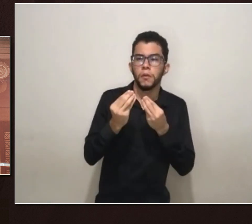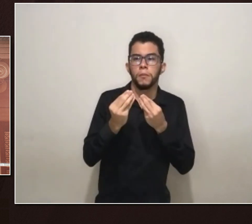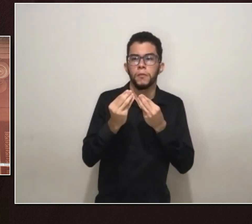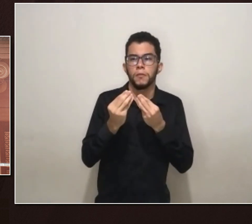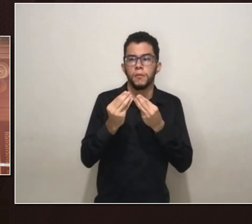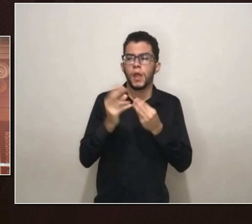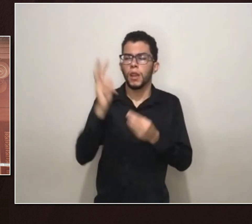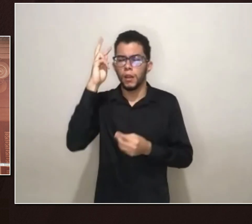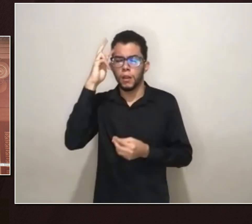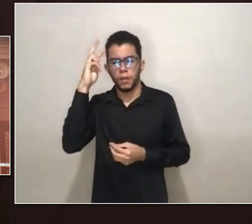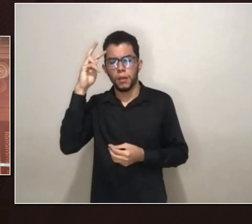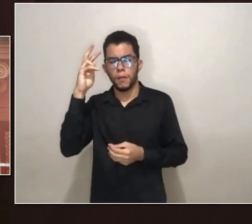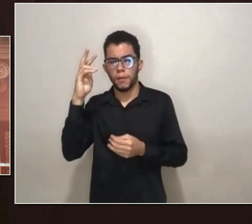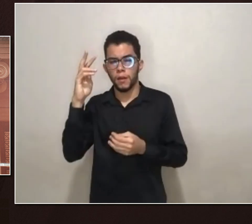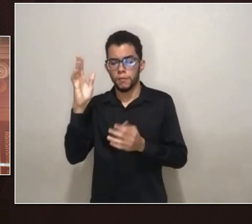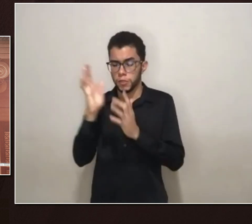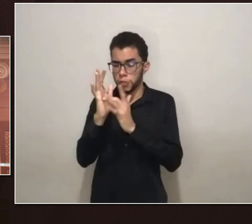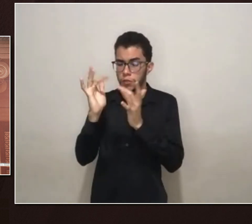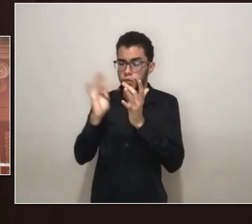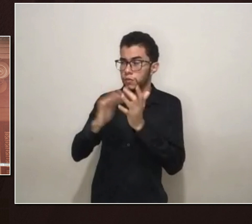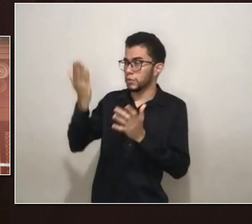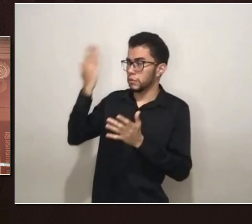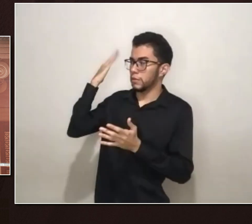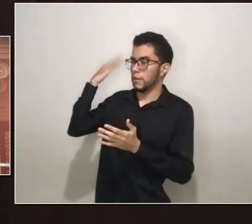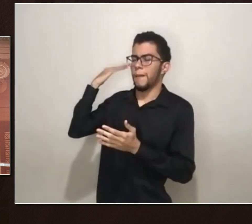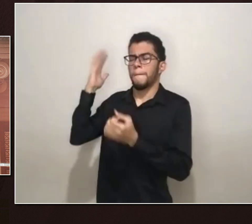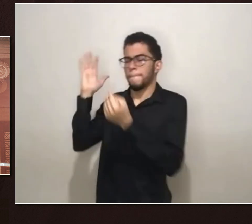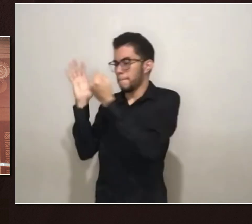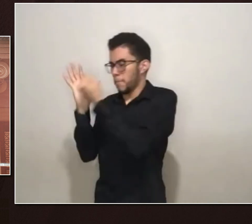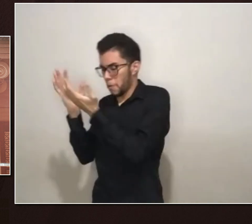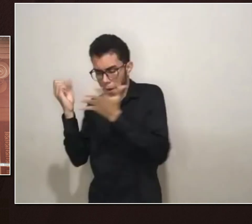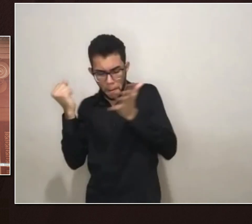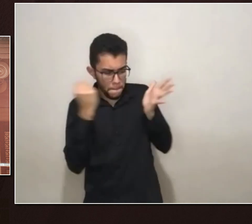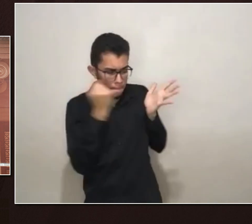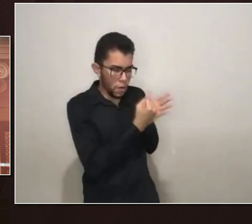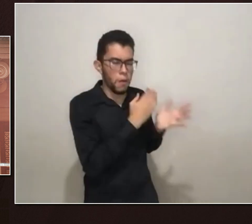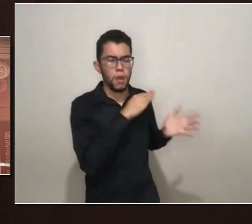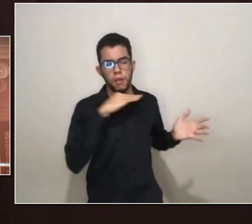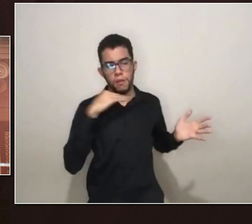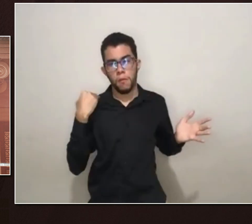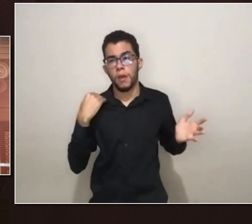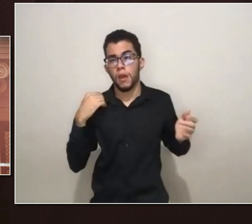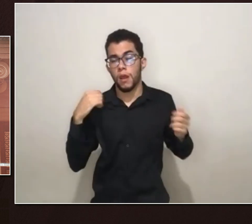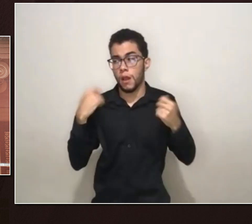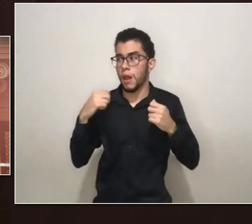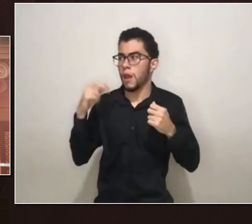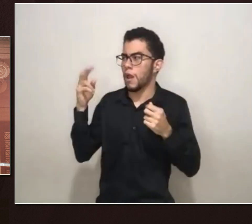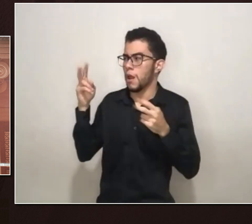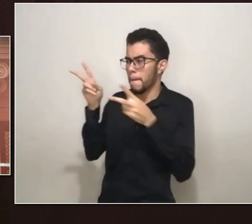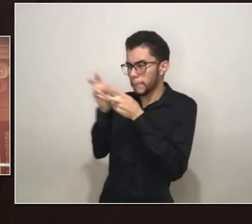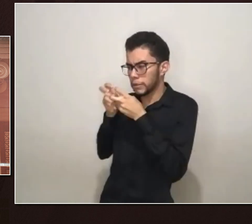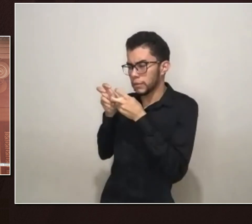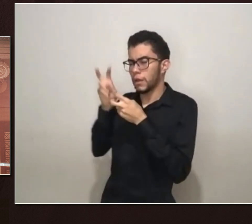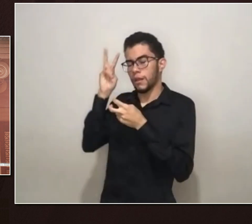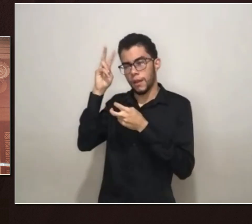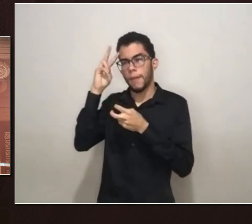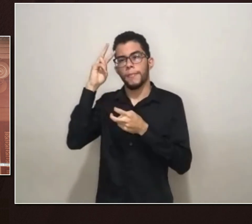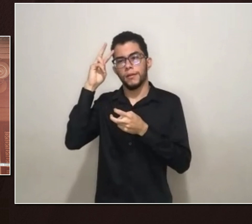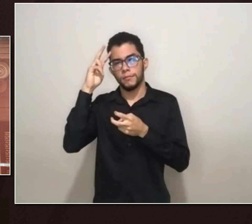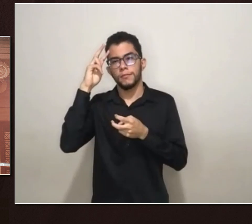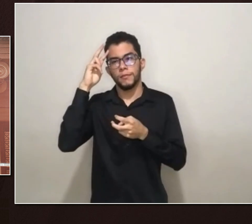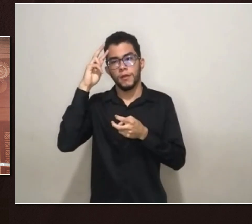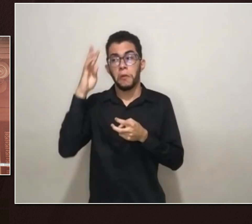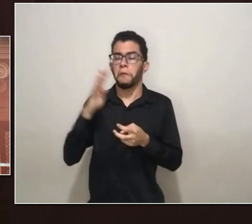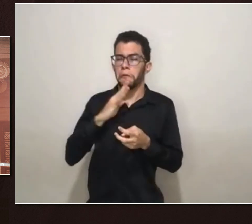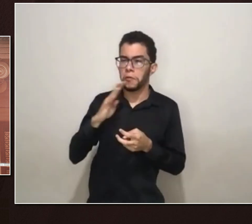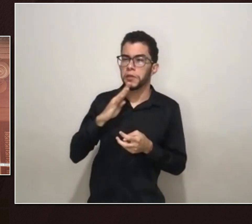nossa vida pelos irmãos. Irmãos, esse amor é que leva a igreja adiante. A igreja em Éfeso precisava